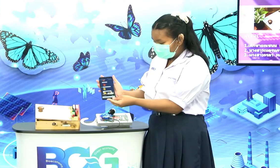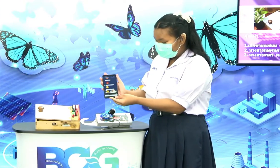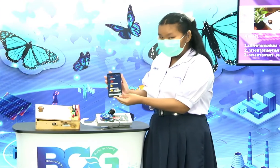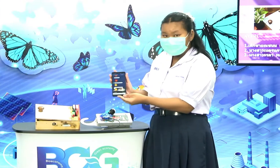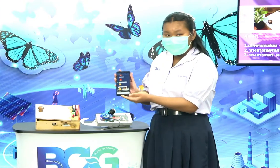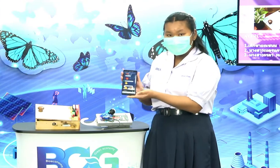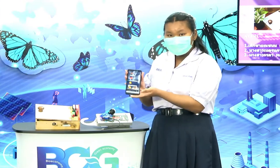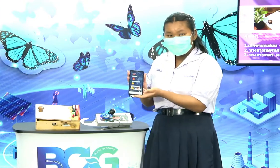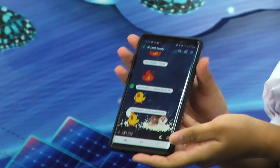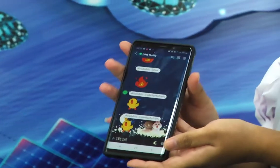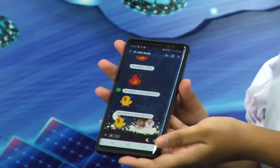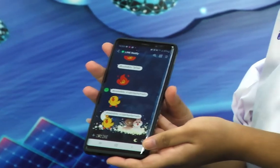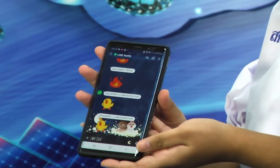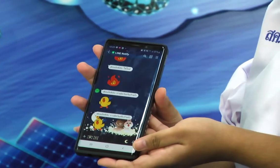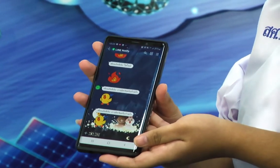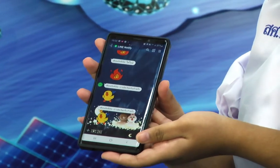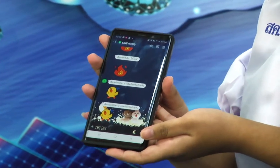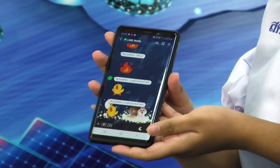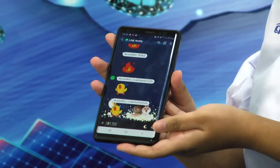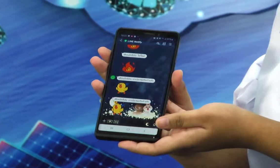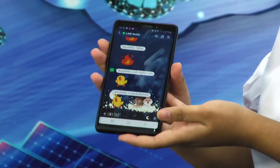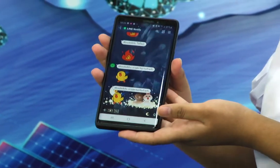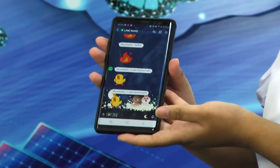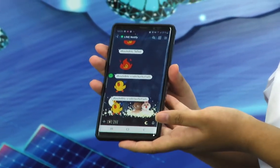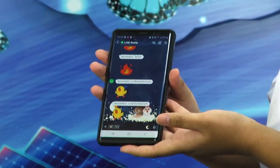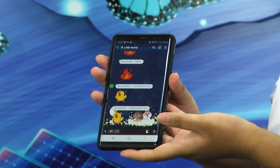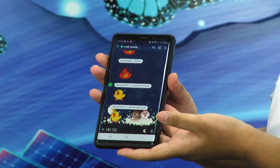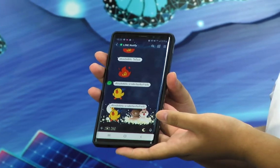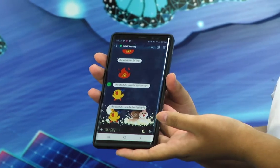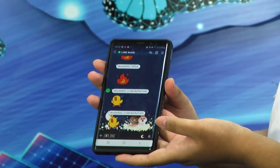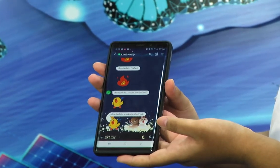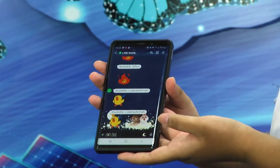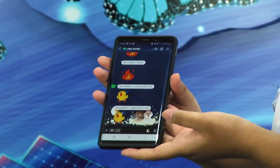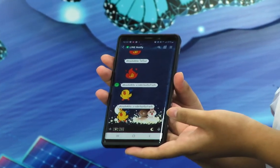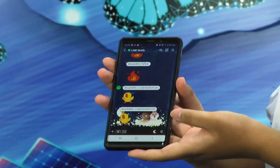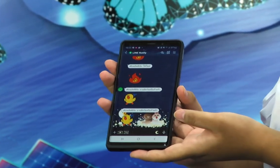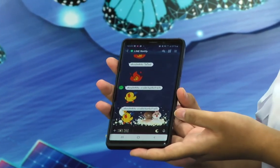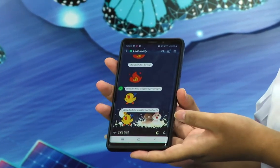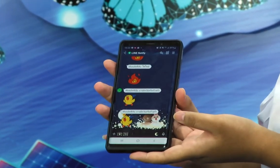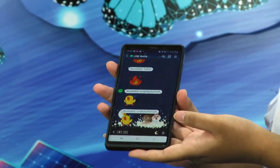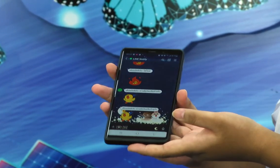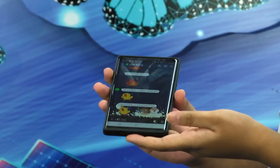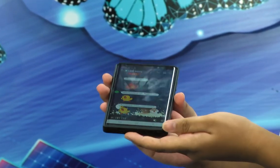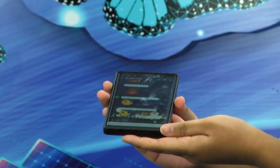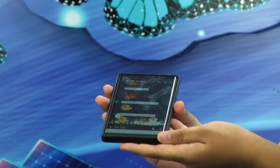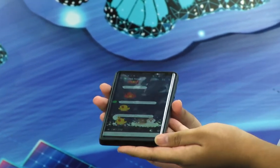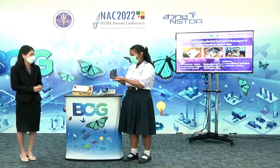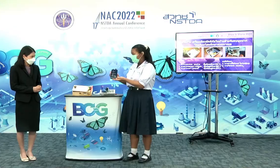อันนี้ก็จะเป็นตัวอย่างการแจ้งเตือนทางไลน์นะคะซึ่งจะแจ้งเตือนเจ้าของบ้านไม่อยู่ในบ้านได้